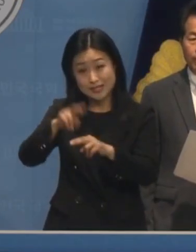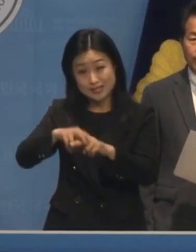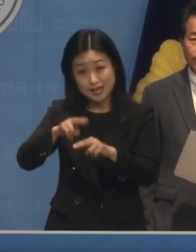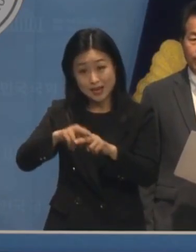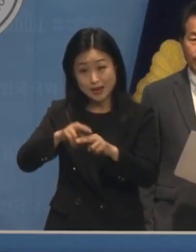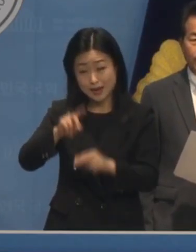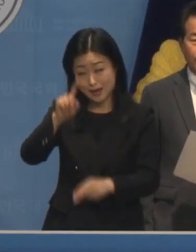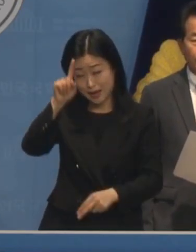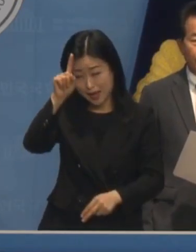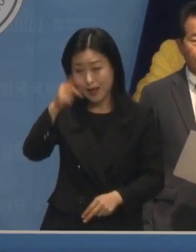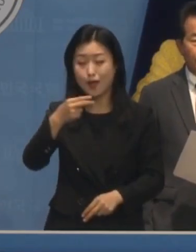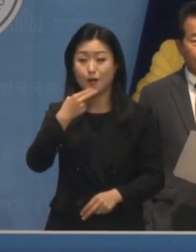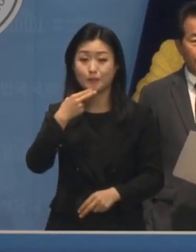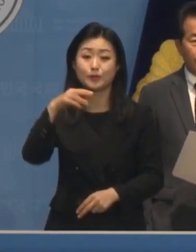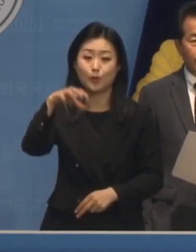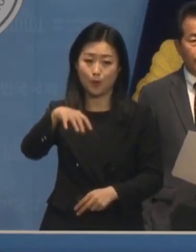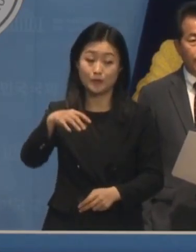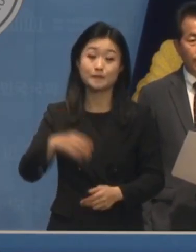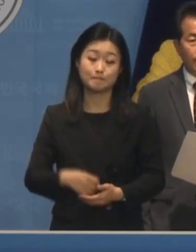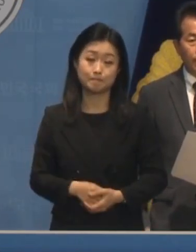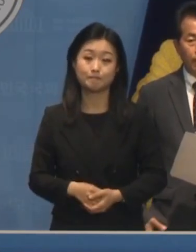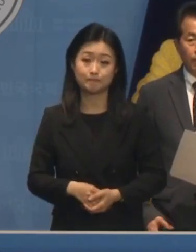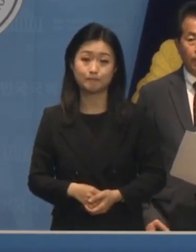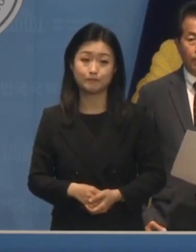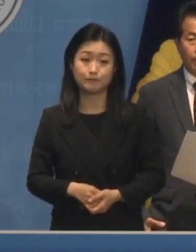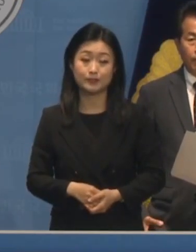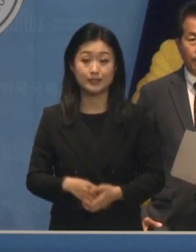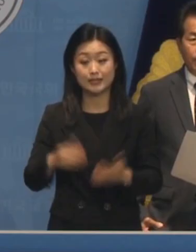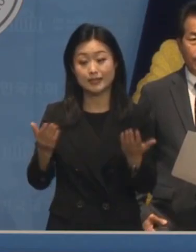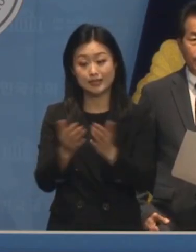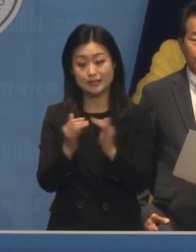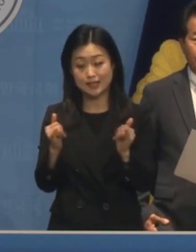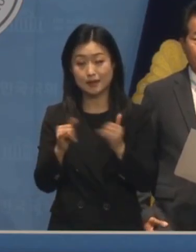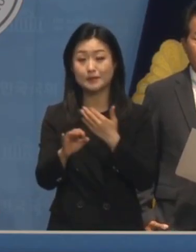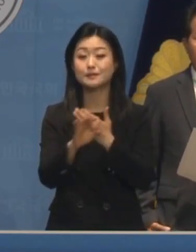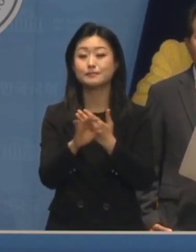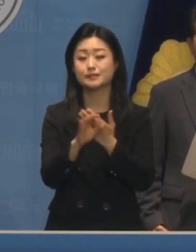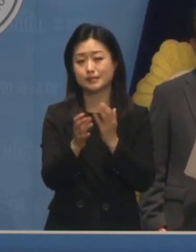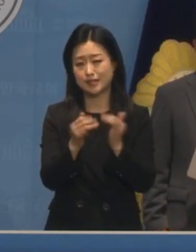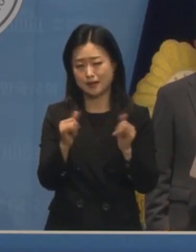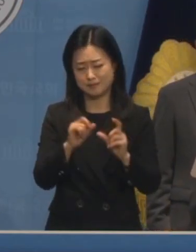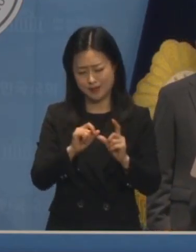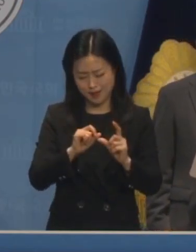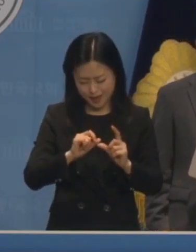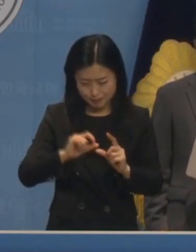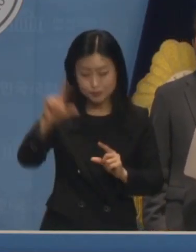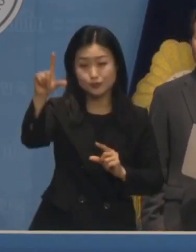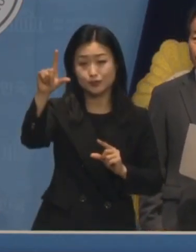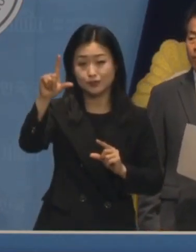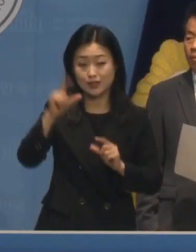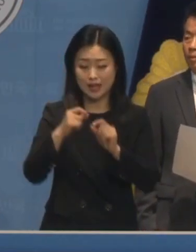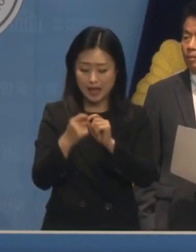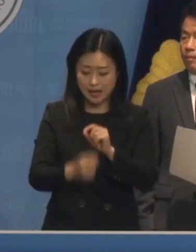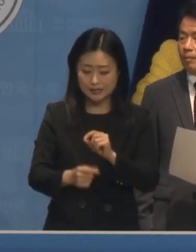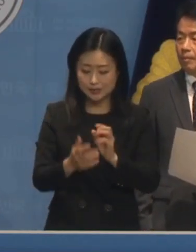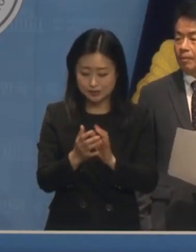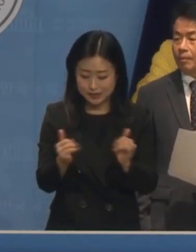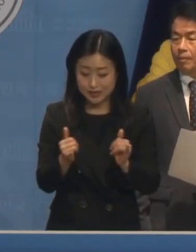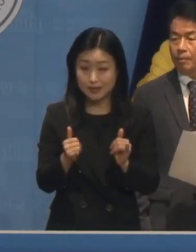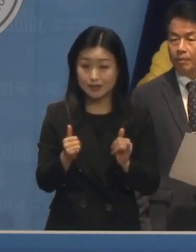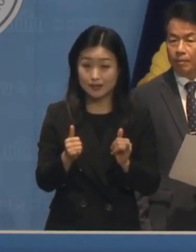명도 없는 공항이 그 안에서 일하는 비정규직 노동자들은 하창 업체 중간